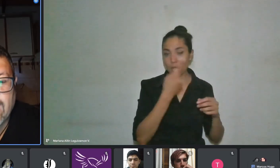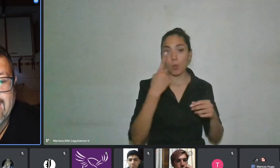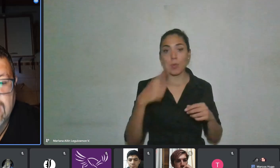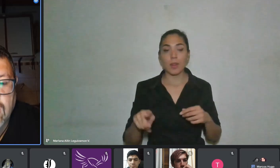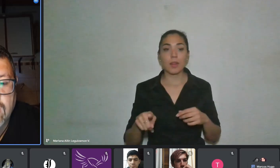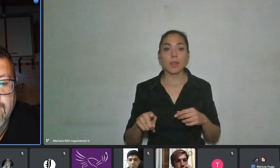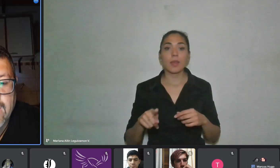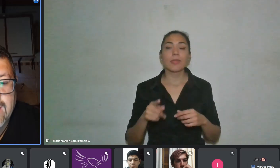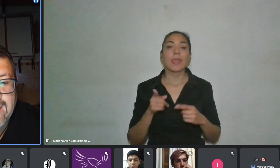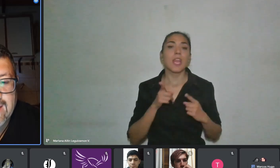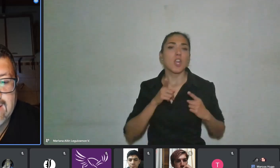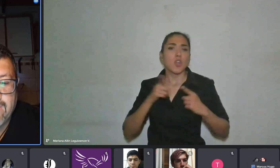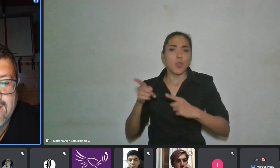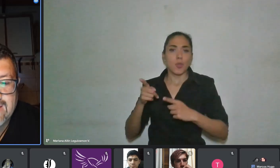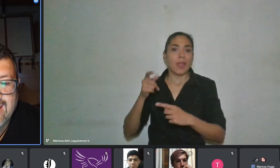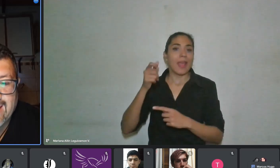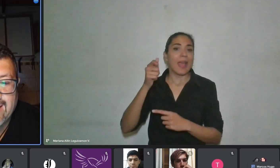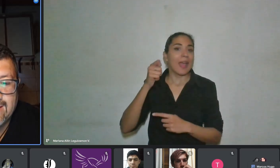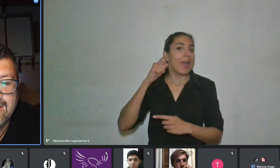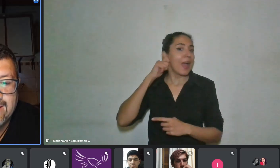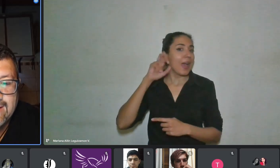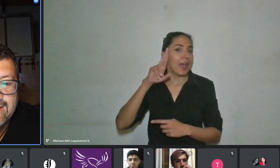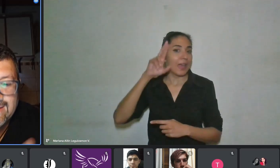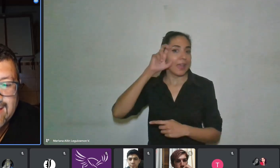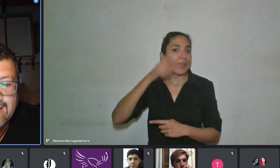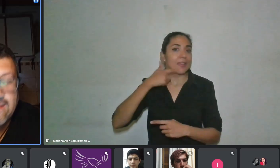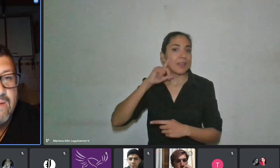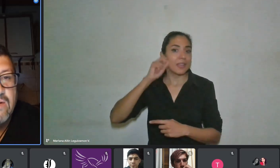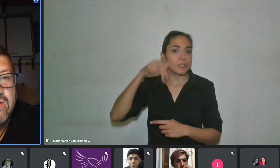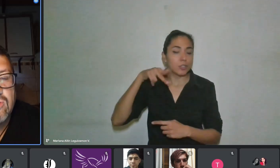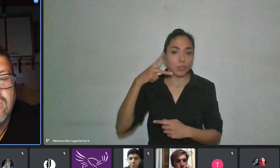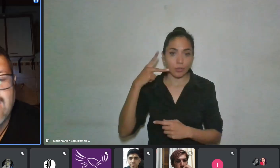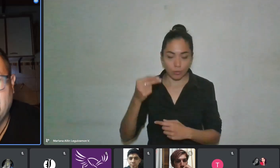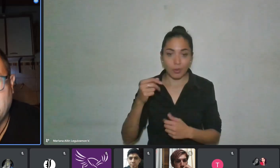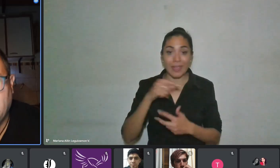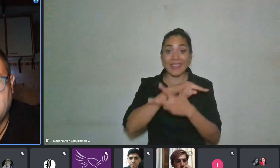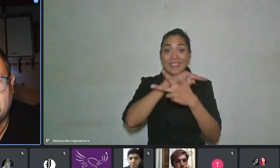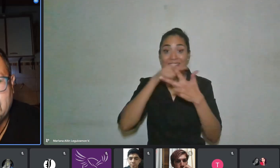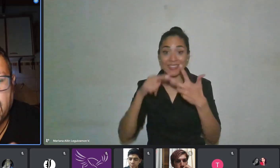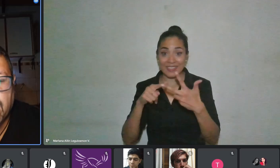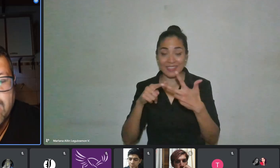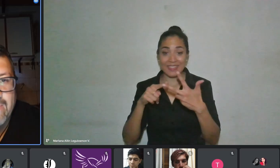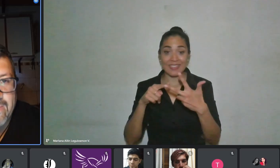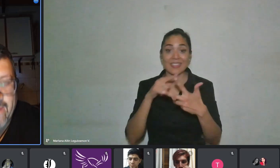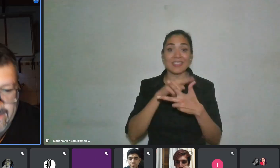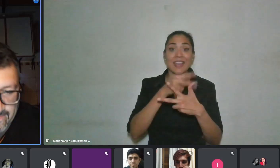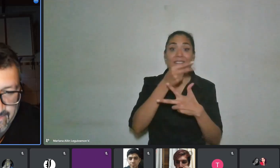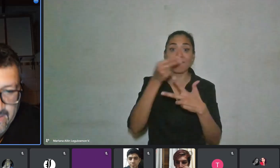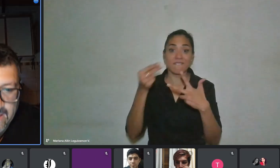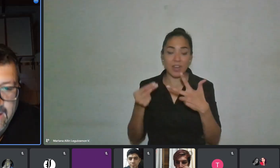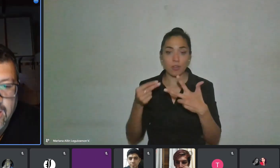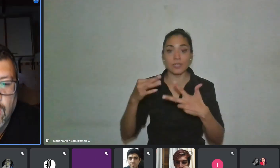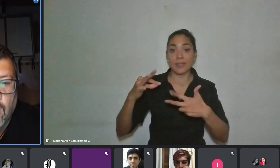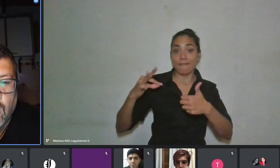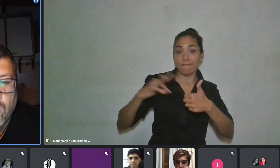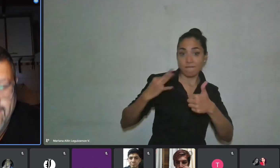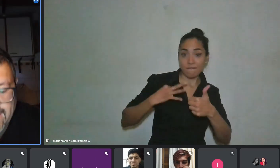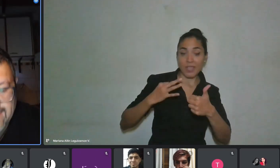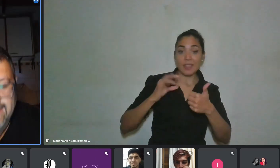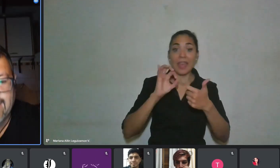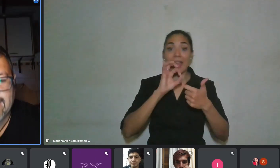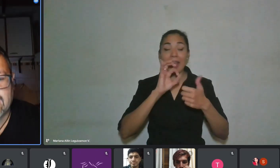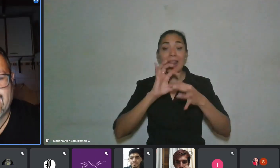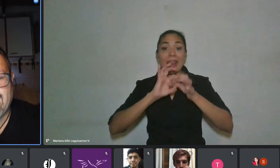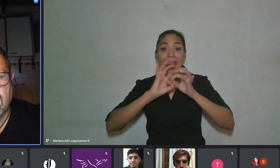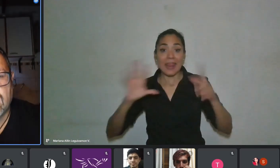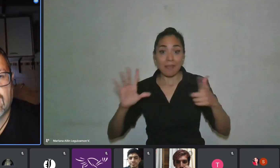no agresión y en defensa de tres grandes valores que son la vida, la libertad y la propiedad privada.